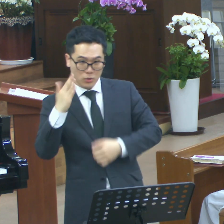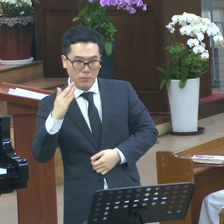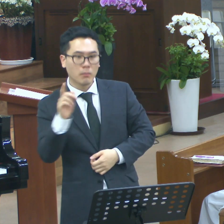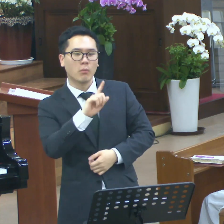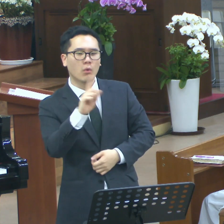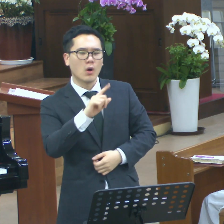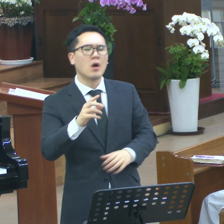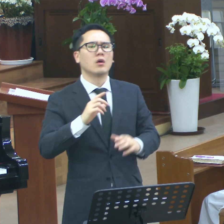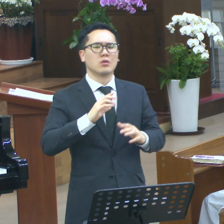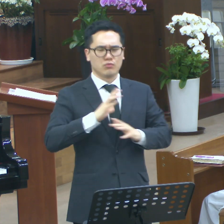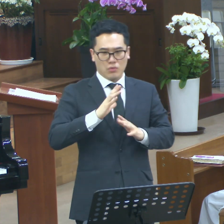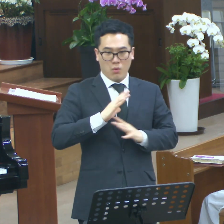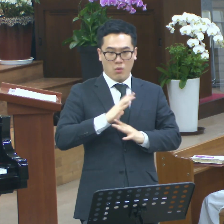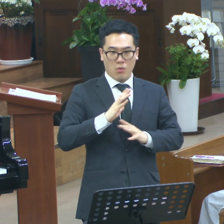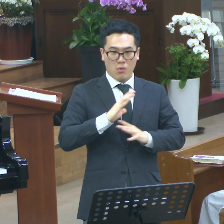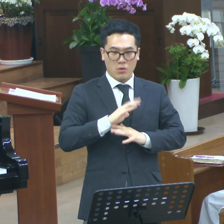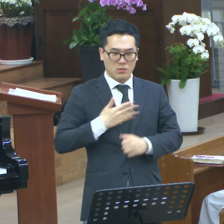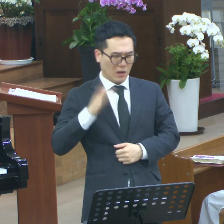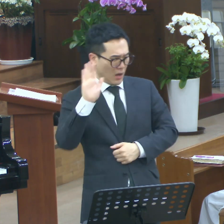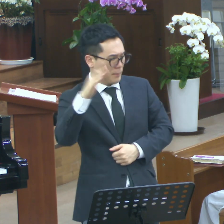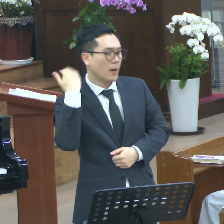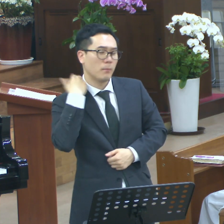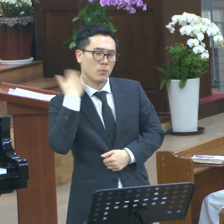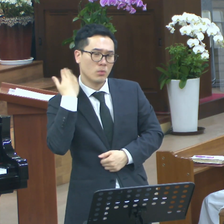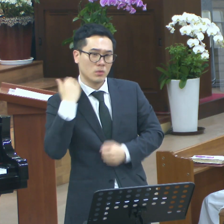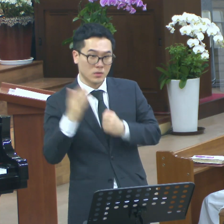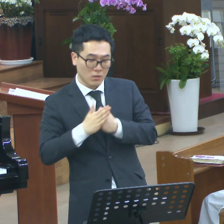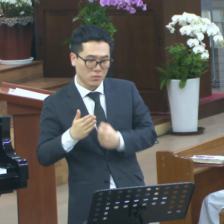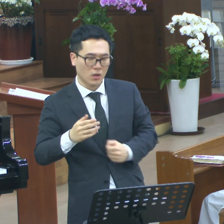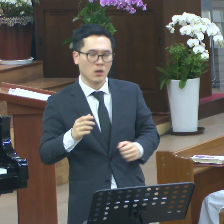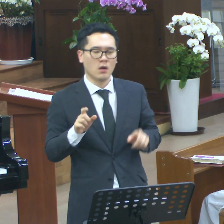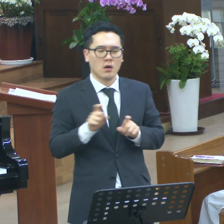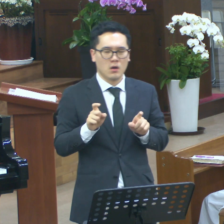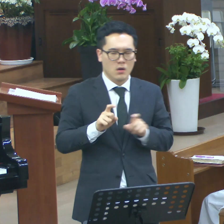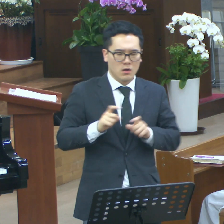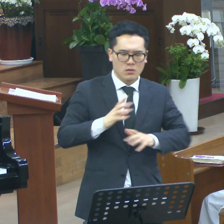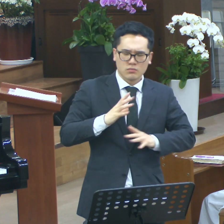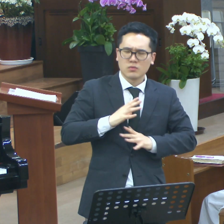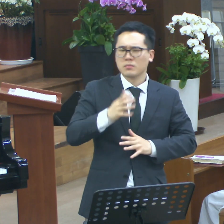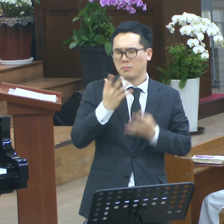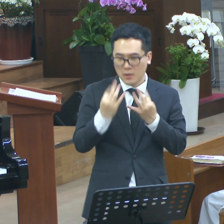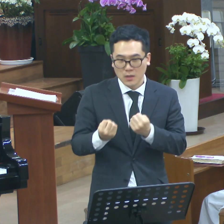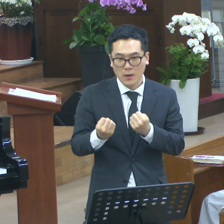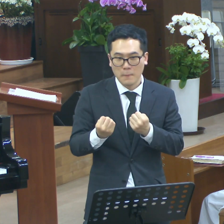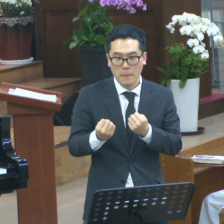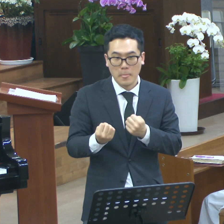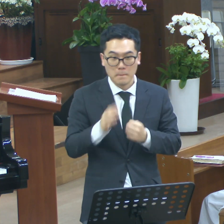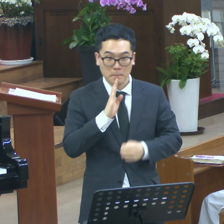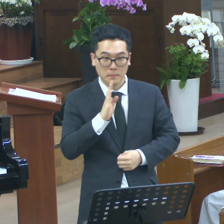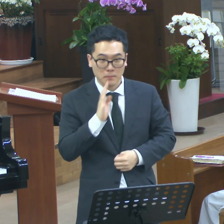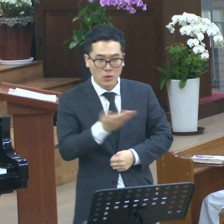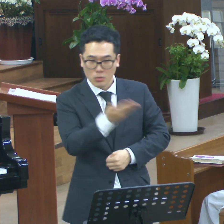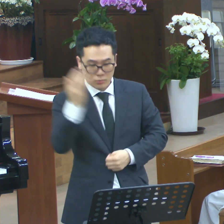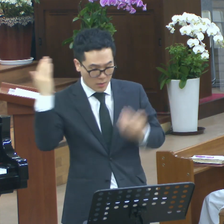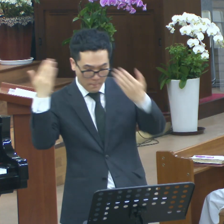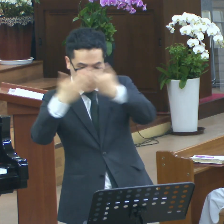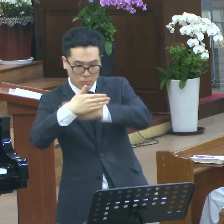가중돼 앞이 보이지 않아요. 모든 것이 어둠에 다 묻혀요. 그렇지 않아요? 밤이 되면 그런데